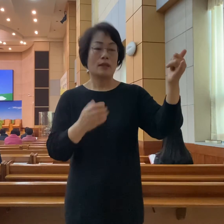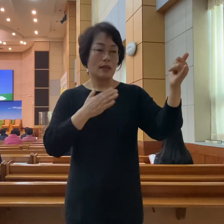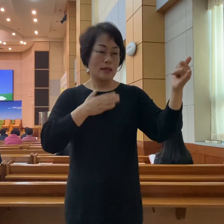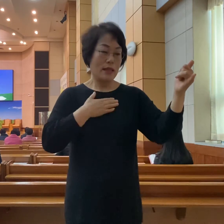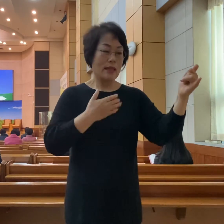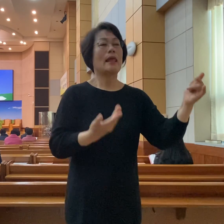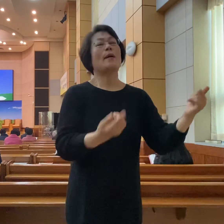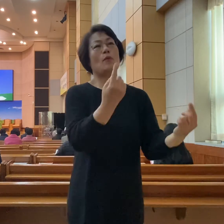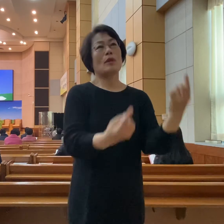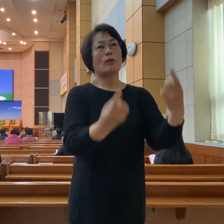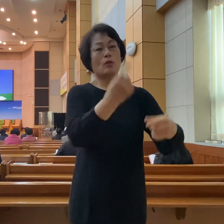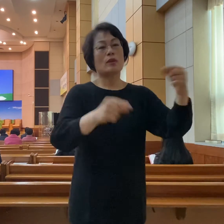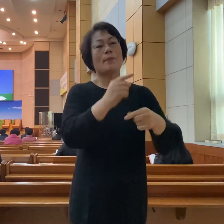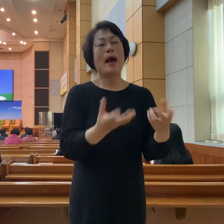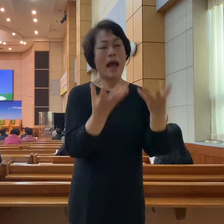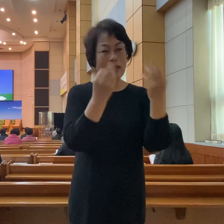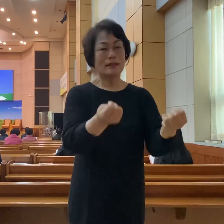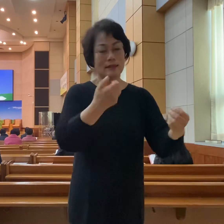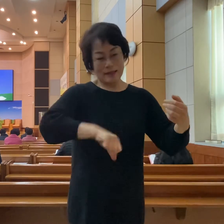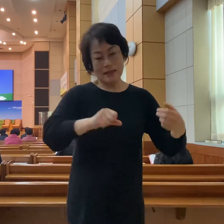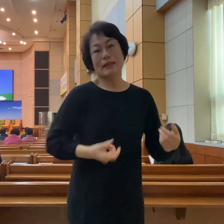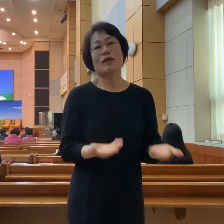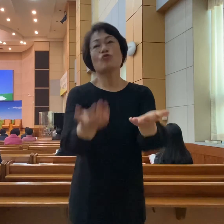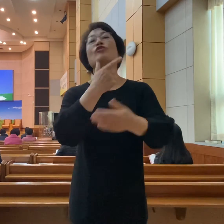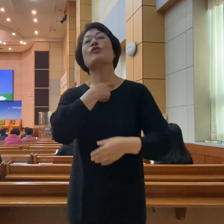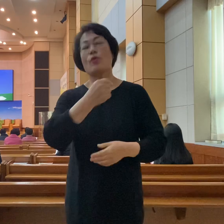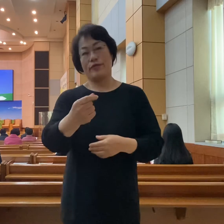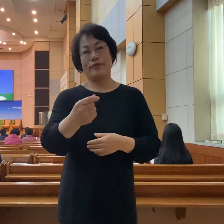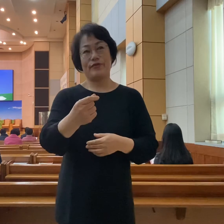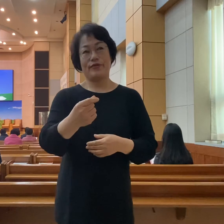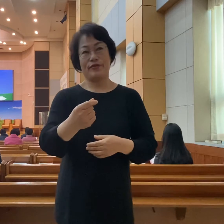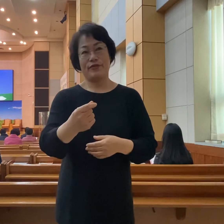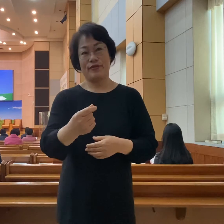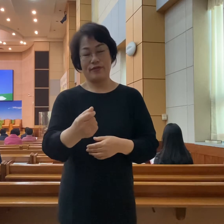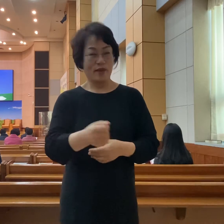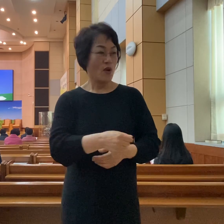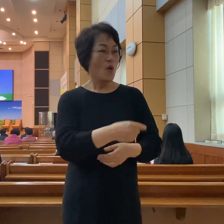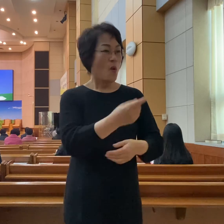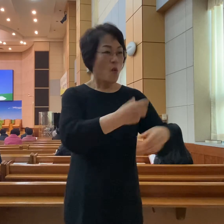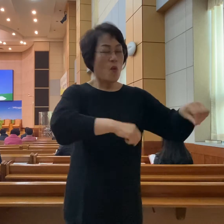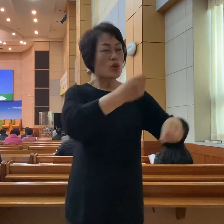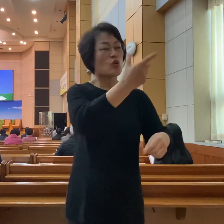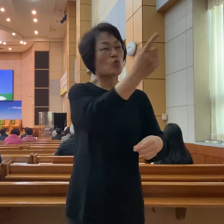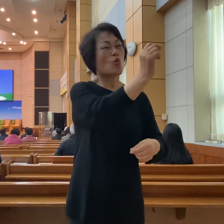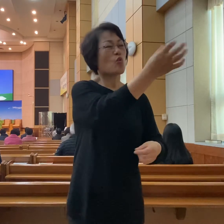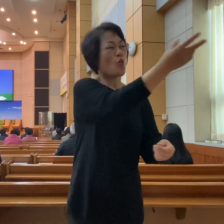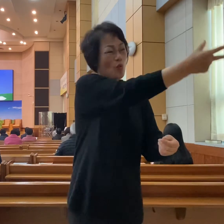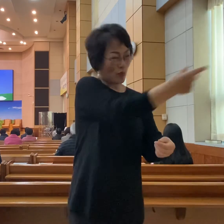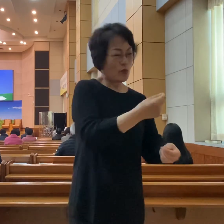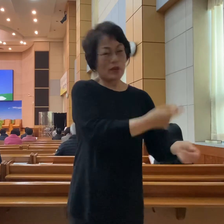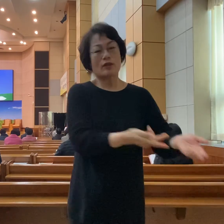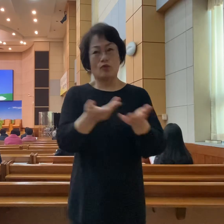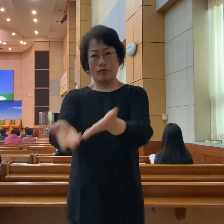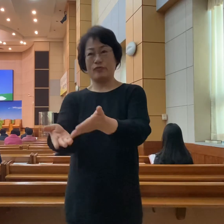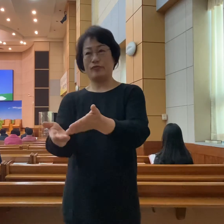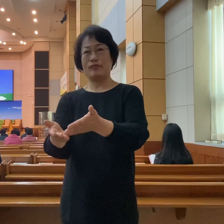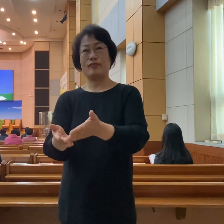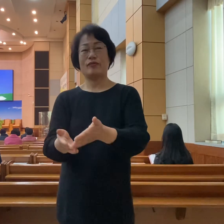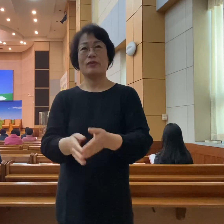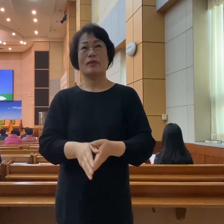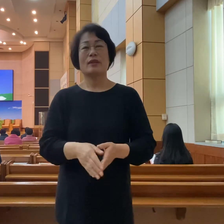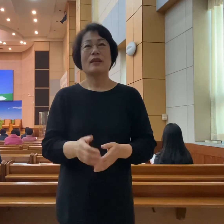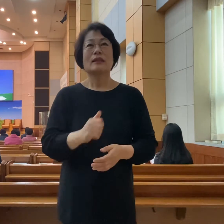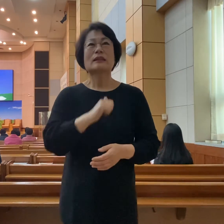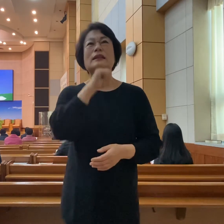것보다 더 주려고 하지 않습니다. 빚도 내고 그래 하지 않습니다. 못